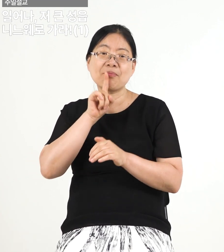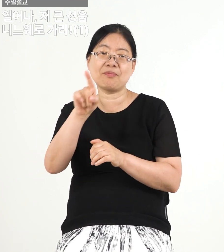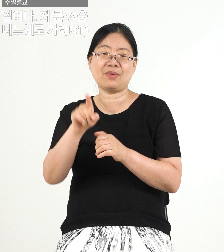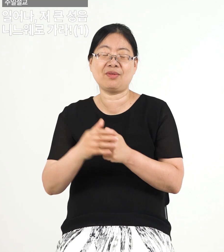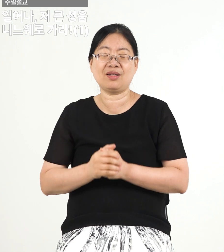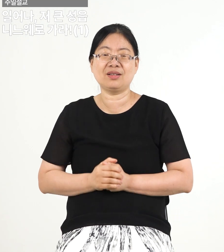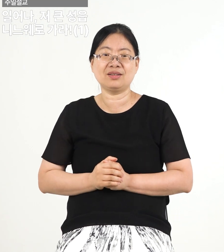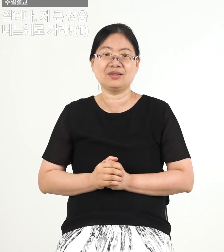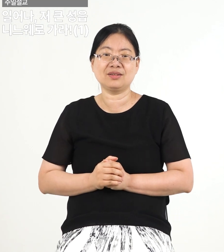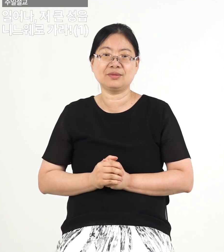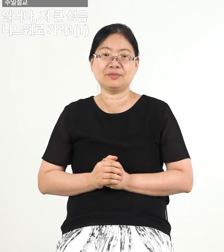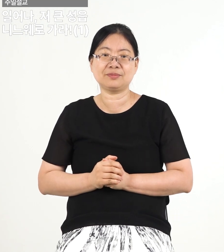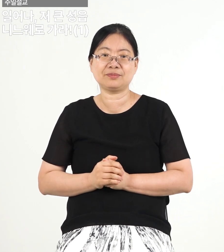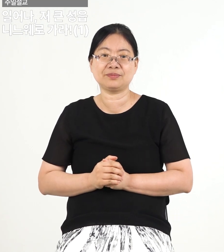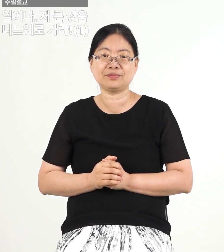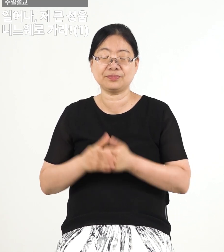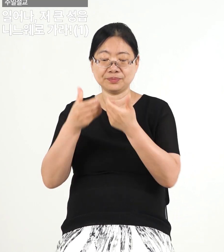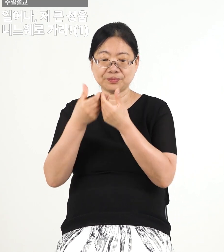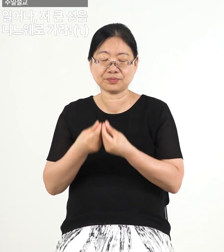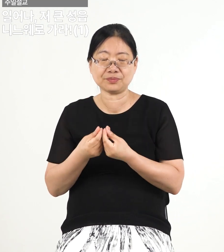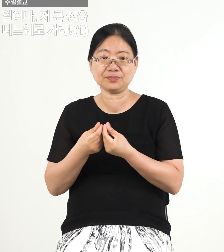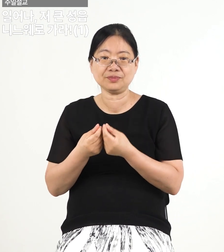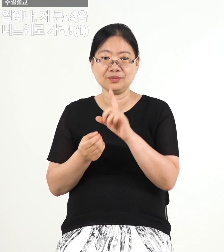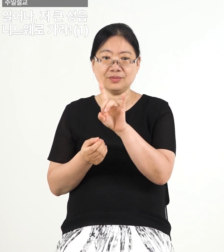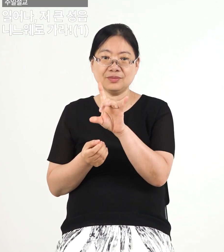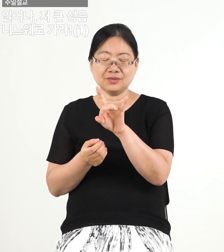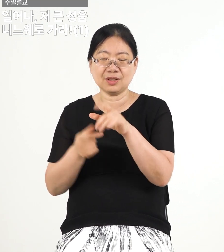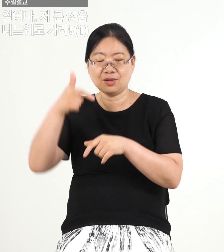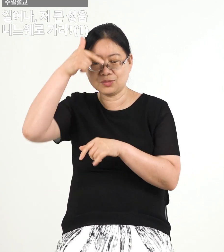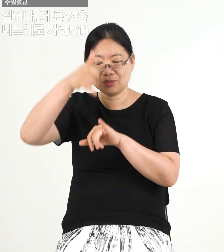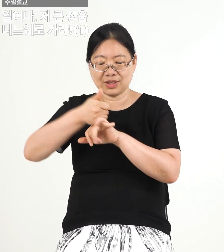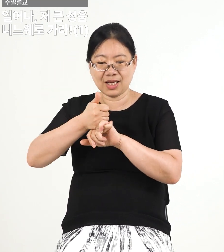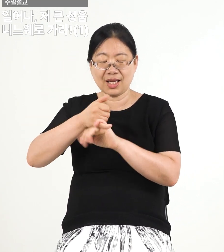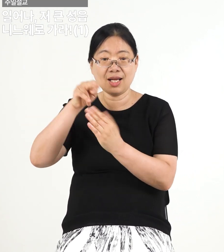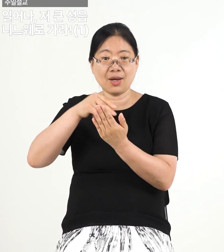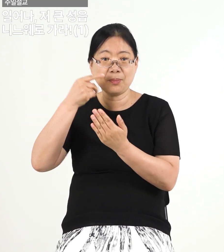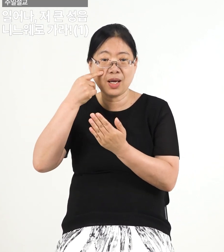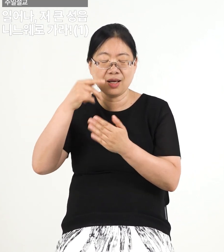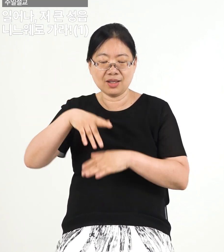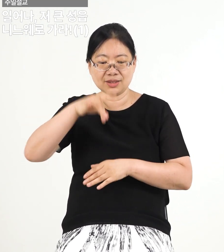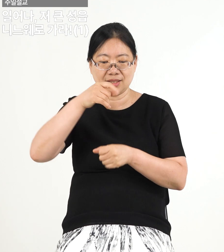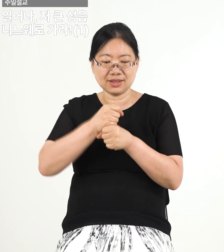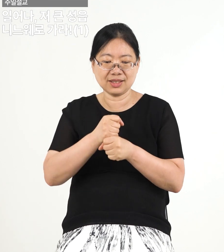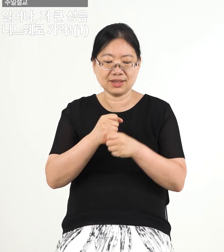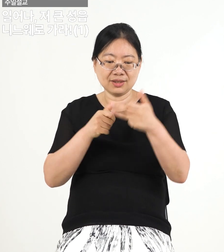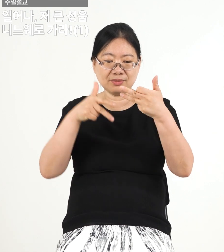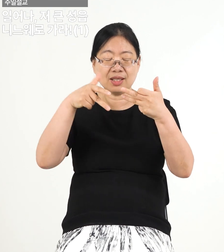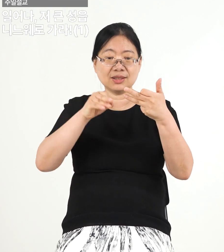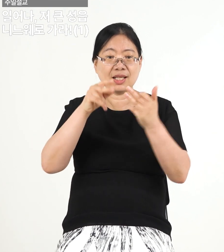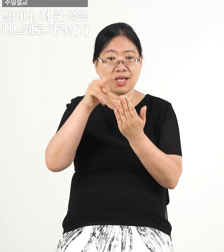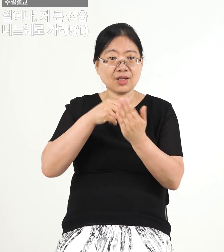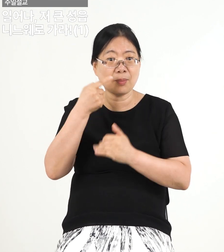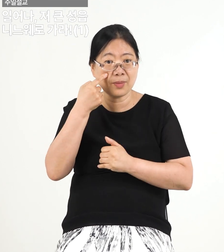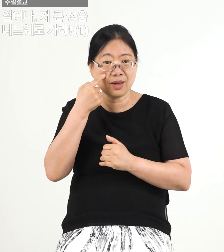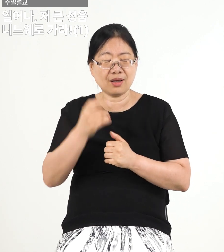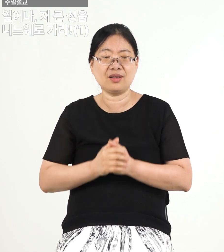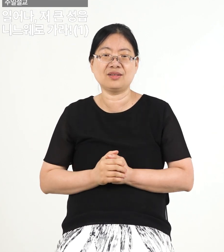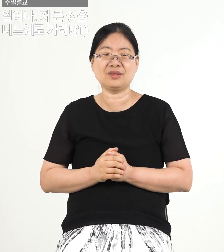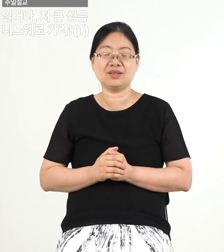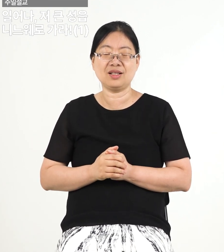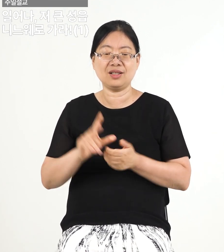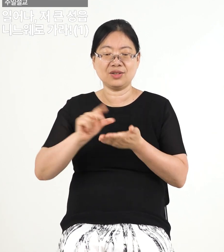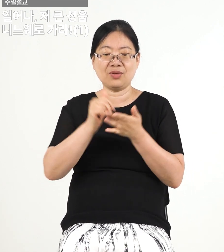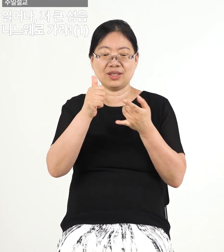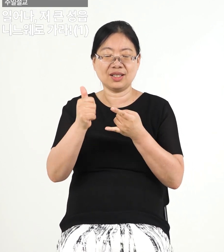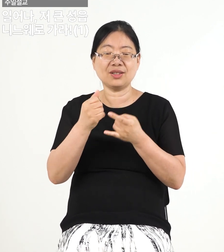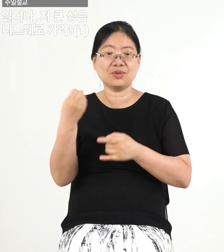그랬어요. 자, 예를 하나 구약에서 봅니다. 창세기 18장을 좀 봅시다.